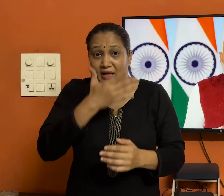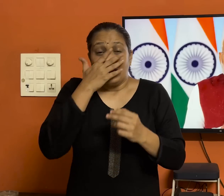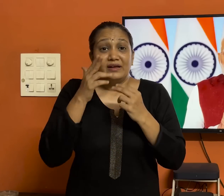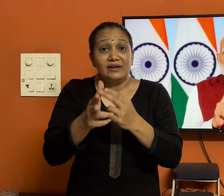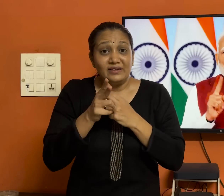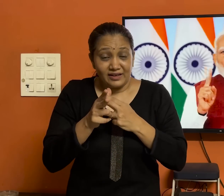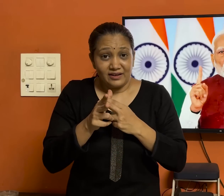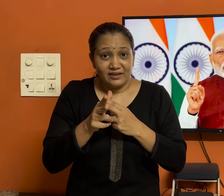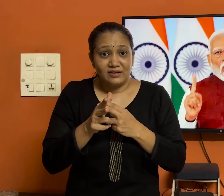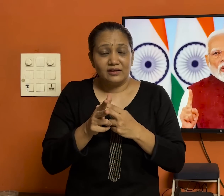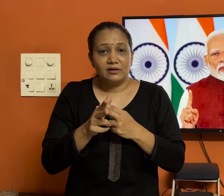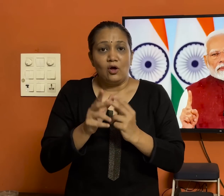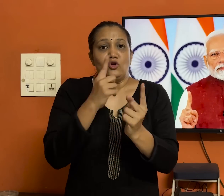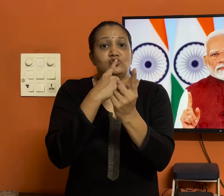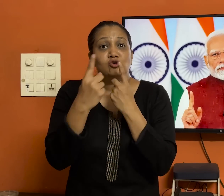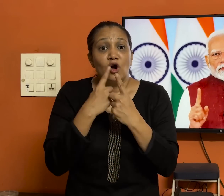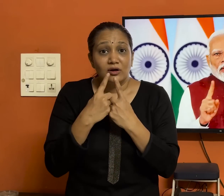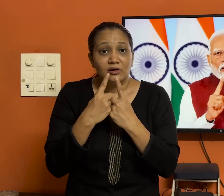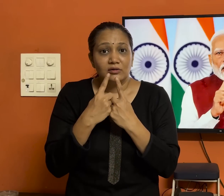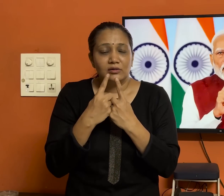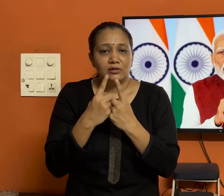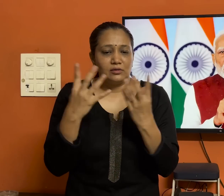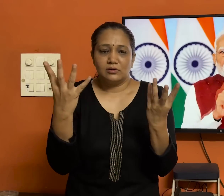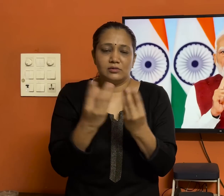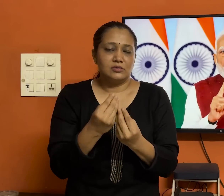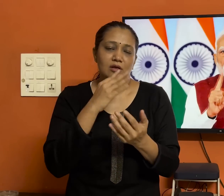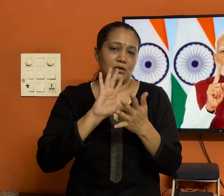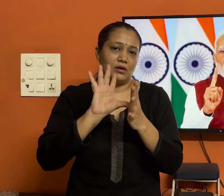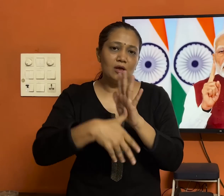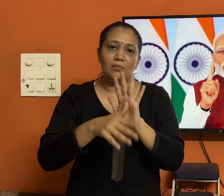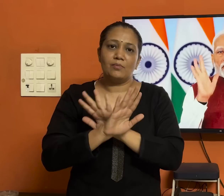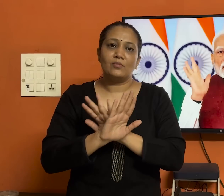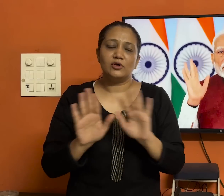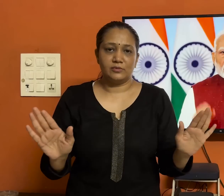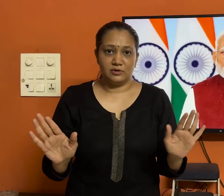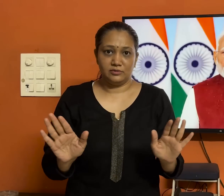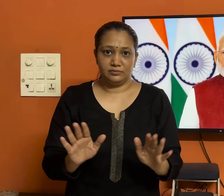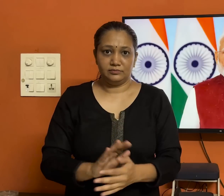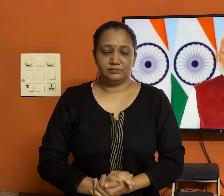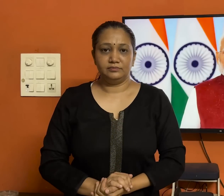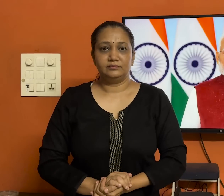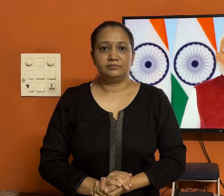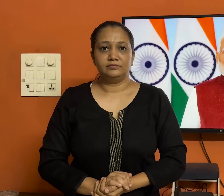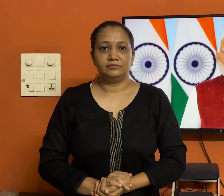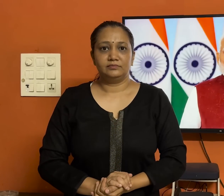टेरर और टॉप एक साथ नहीं हो सकते।